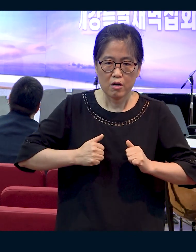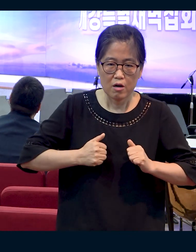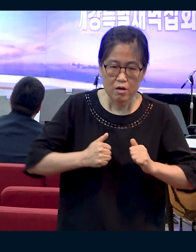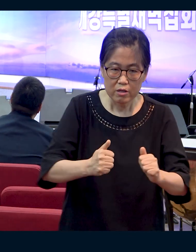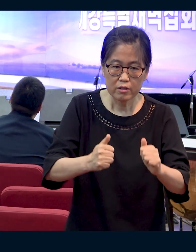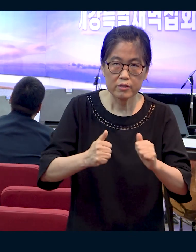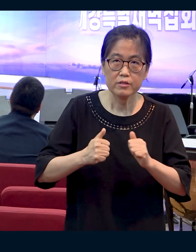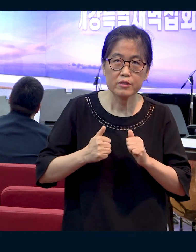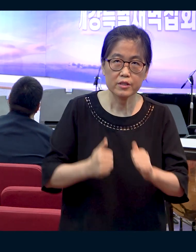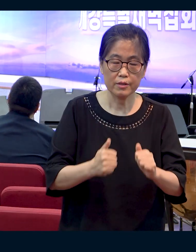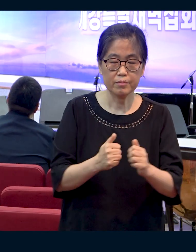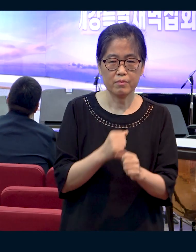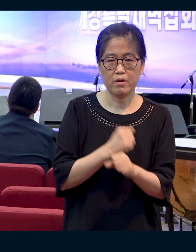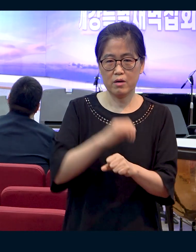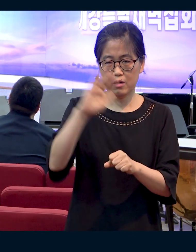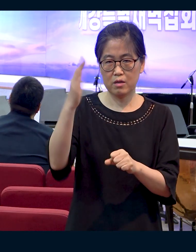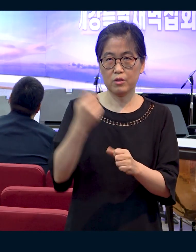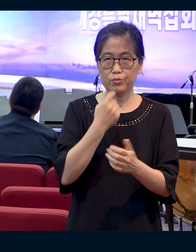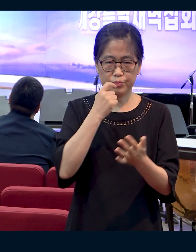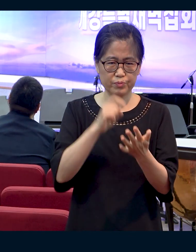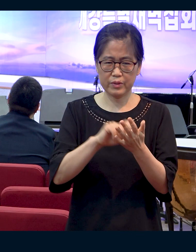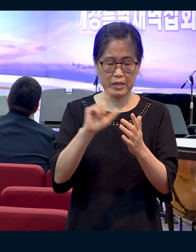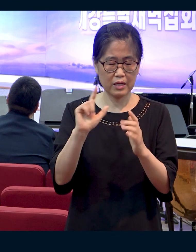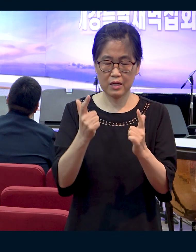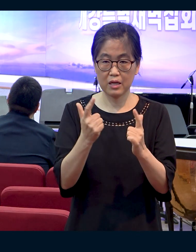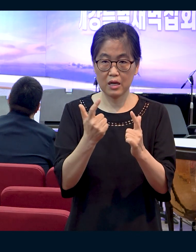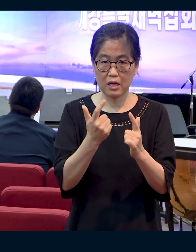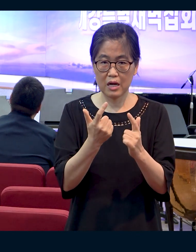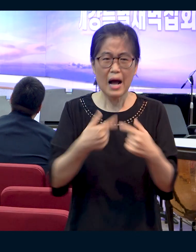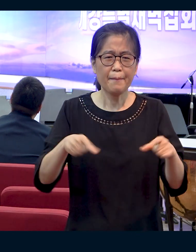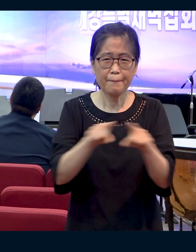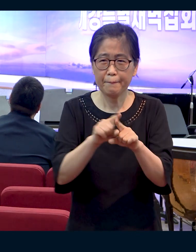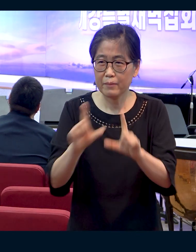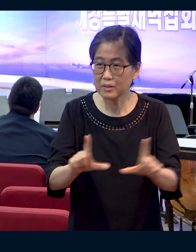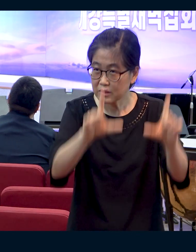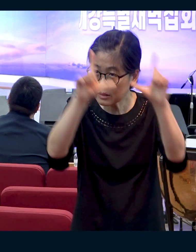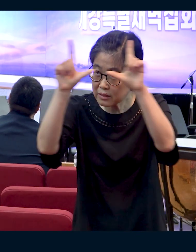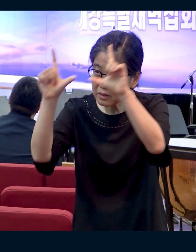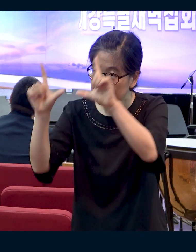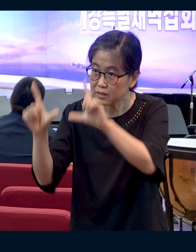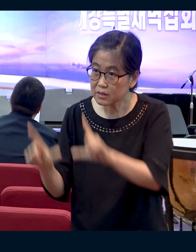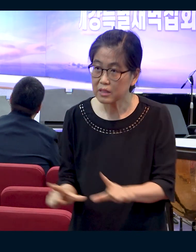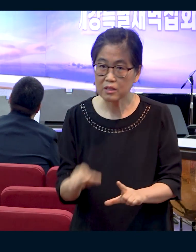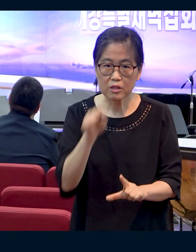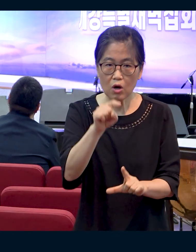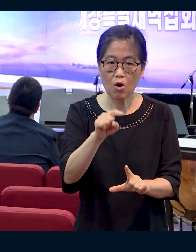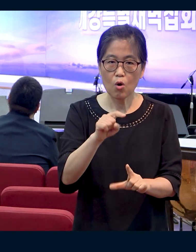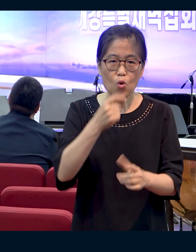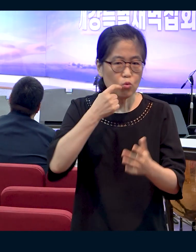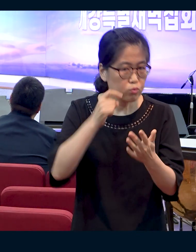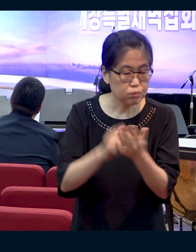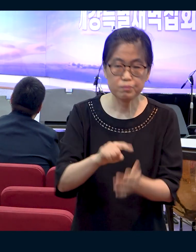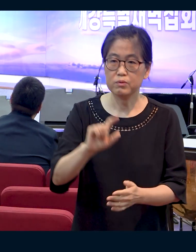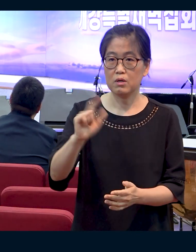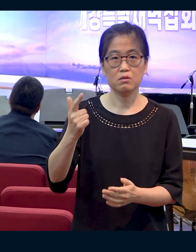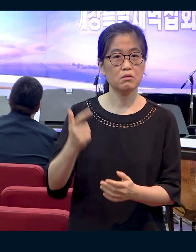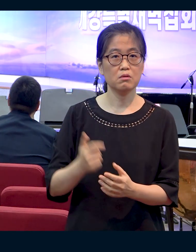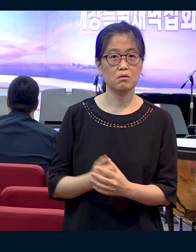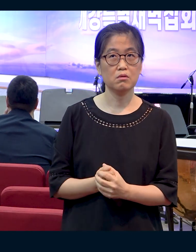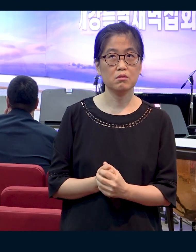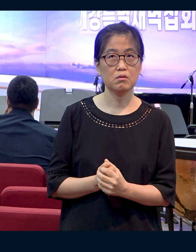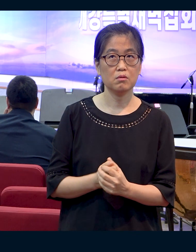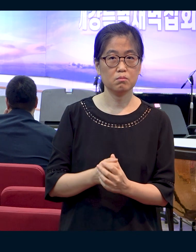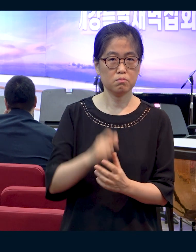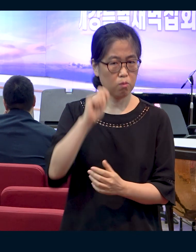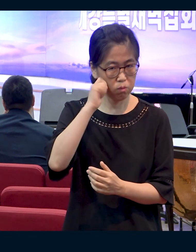정도로 참 쉽지 않습니다. 여러분, 더불어 살아간다는 거 정말 쉽지 않아요. 그런데 잊어서